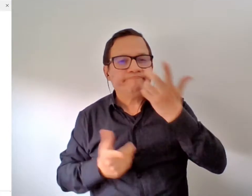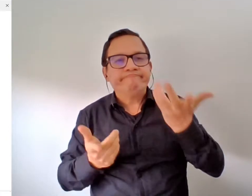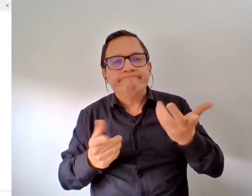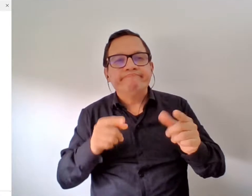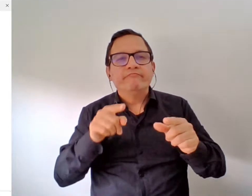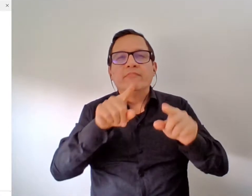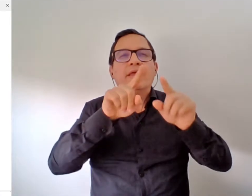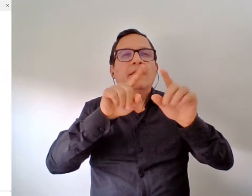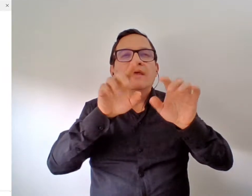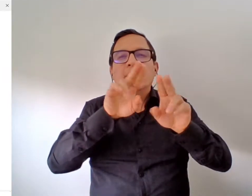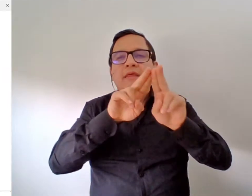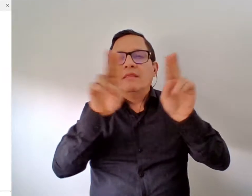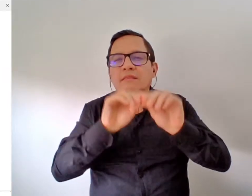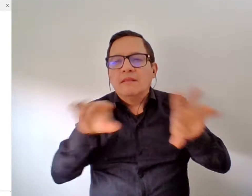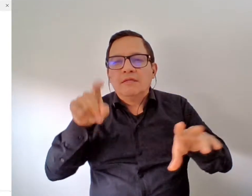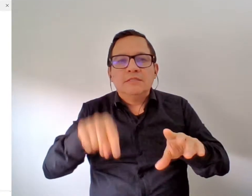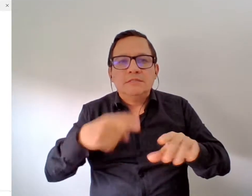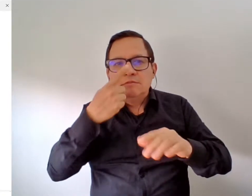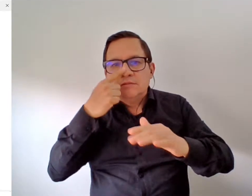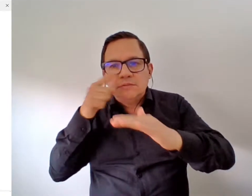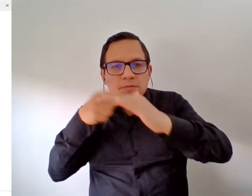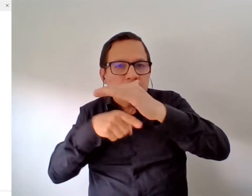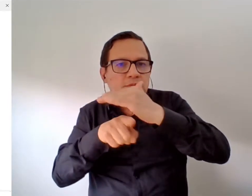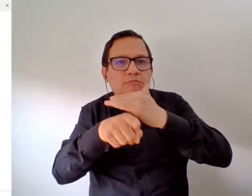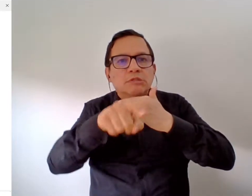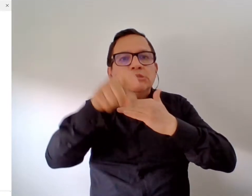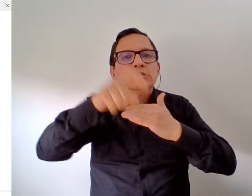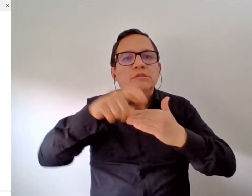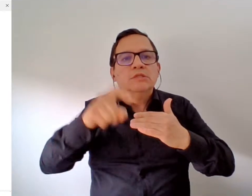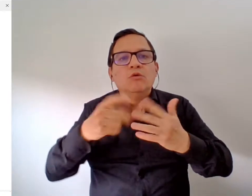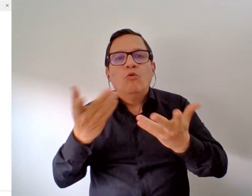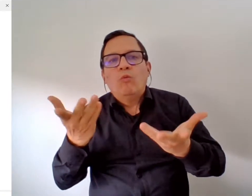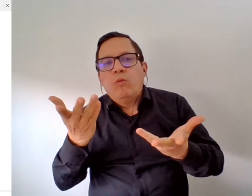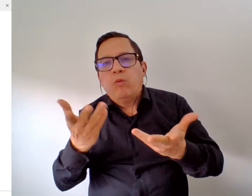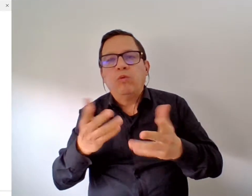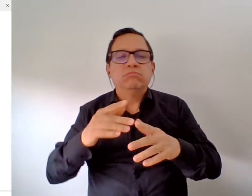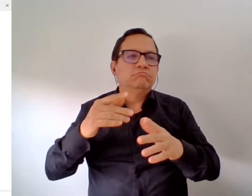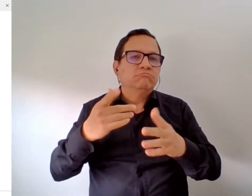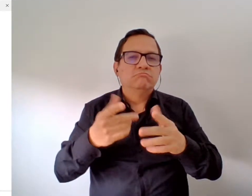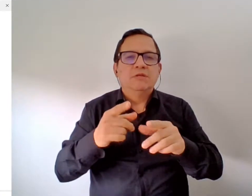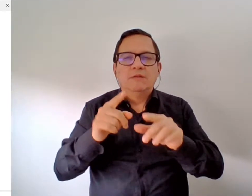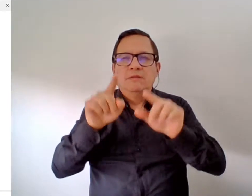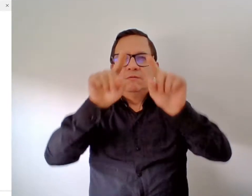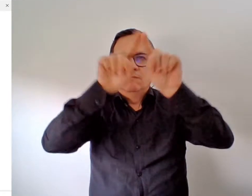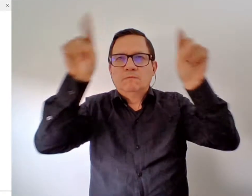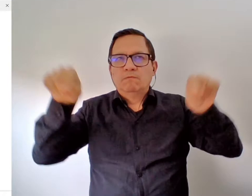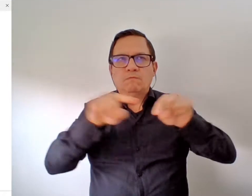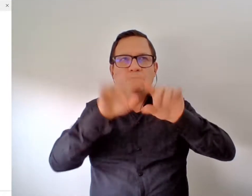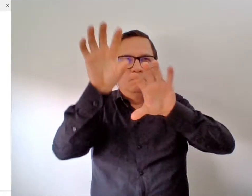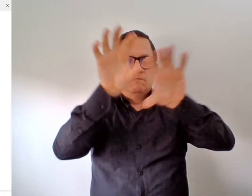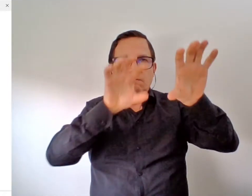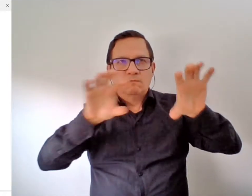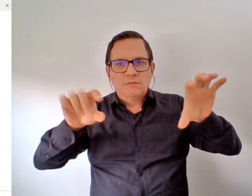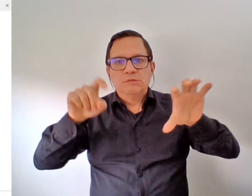Navegación en Internet. Se requiere a través de navegadores gráficos.